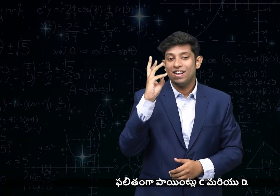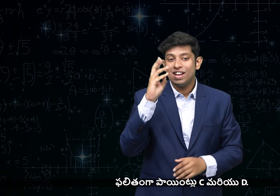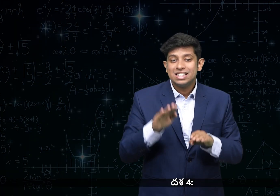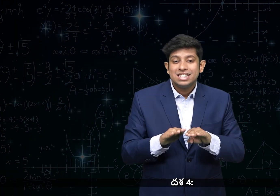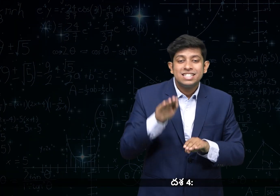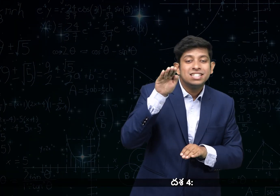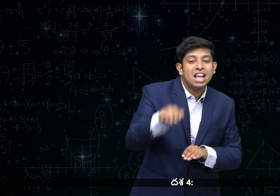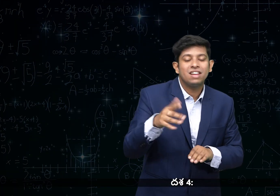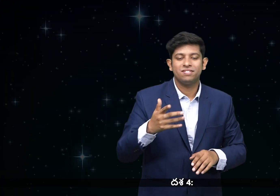దశ 4